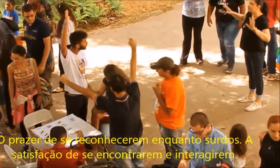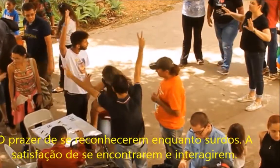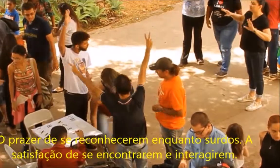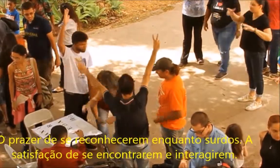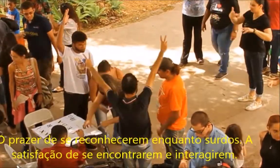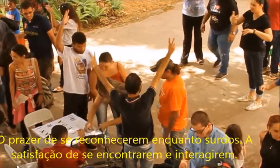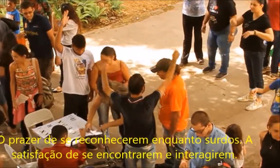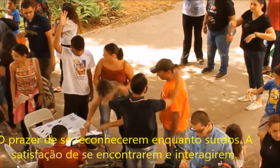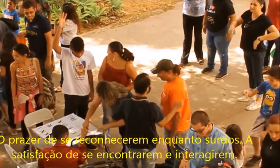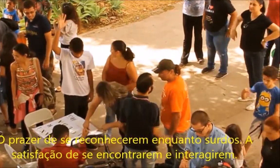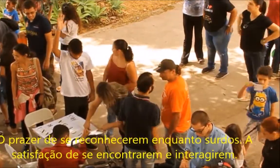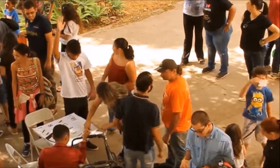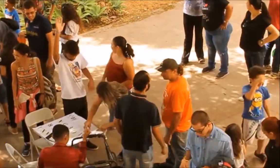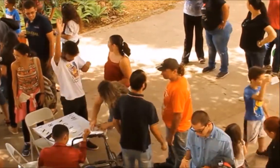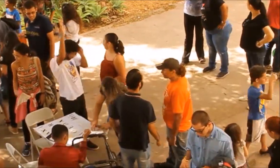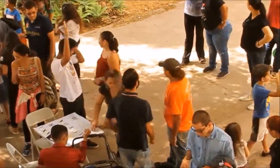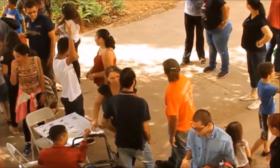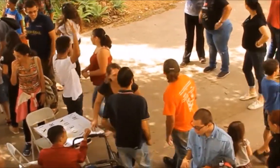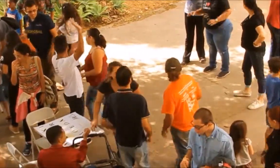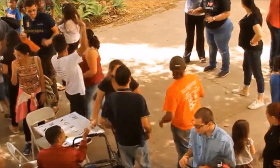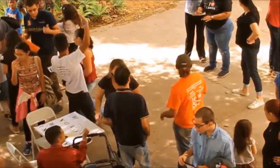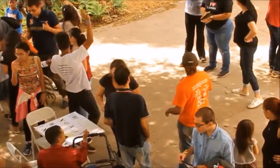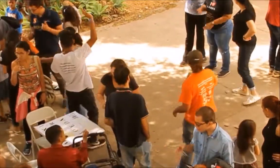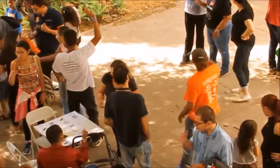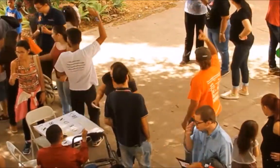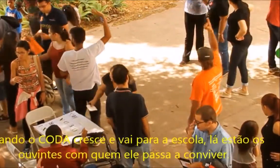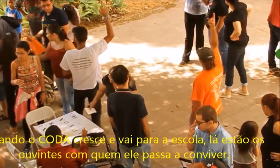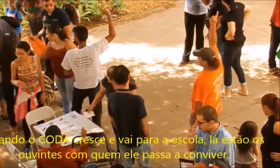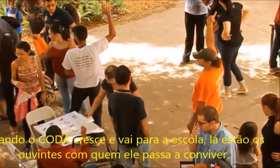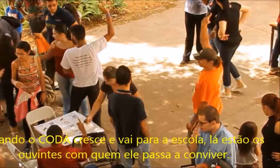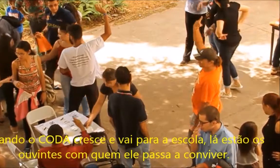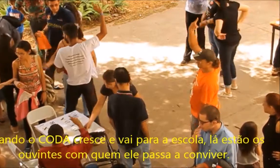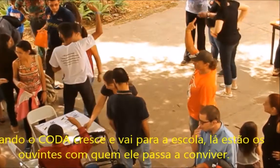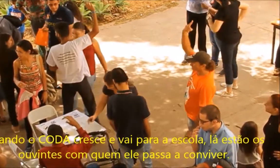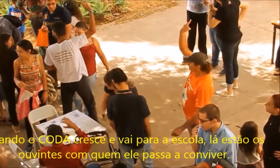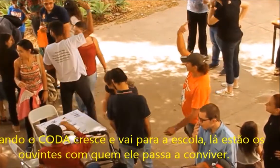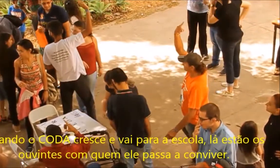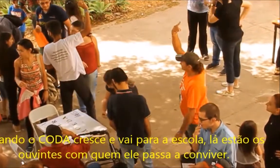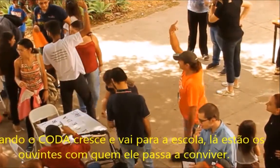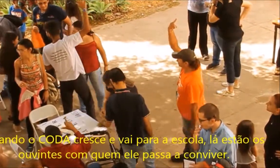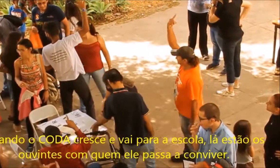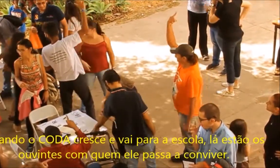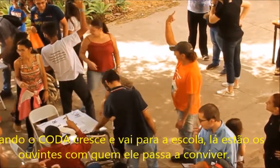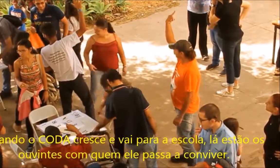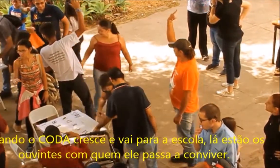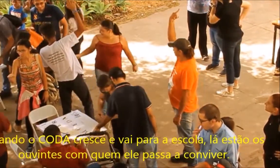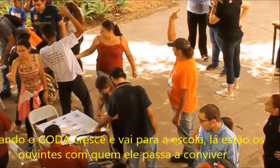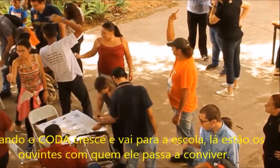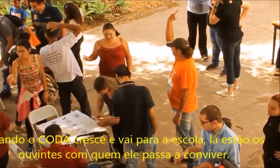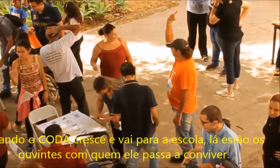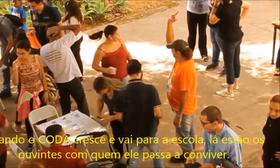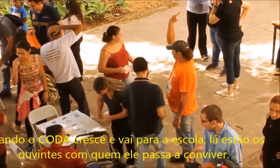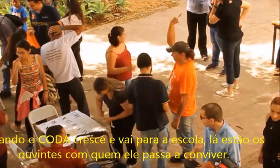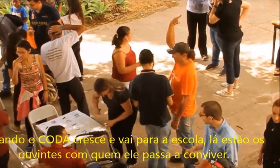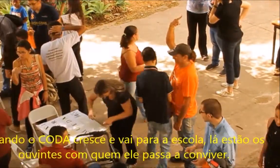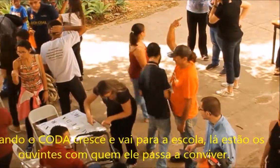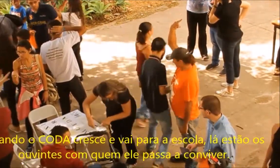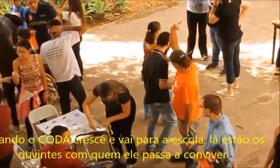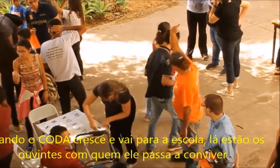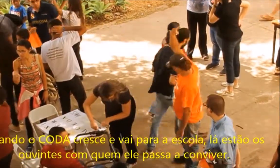de se encontrarem e interagirem. Quando o coda cresce e vai para a escola, lá estão os ouvintes, com quem